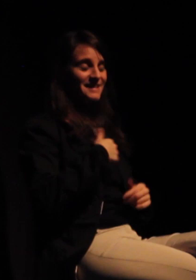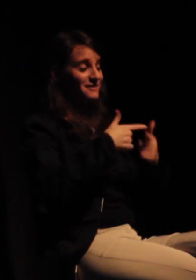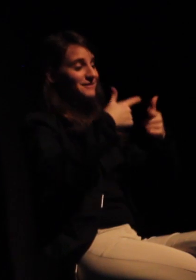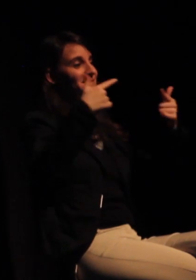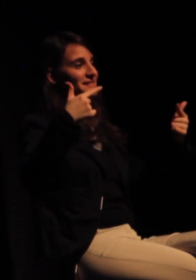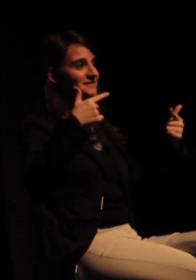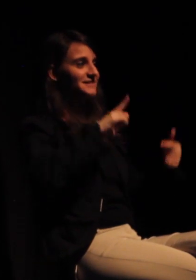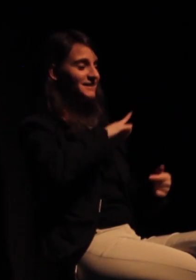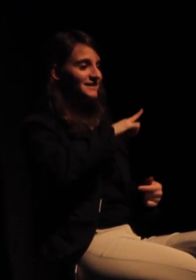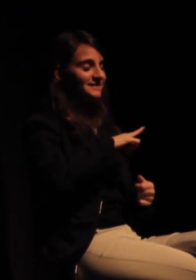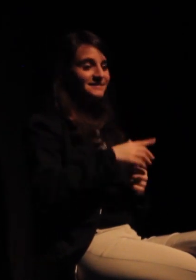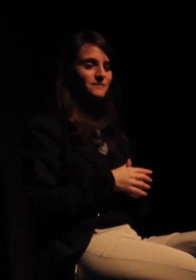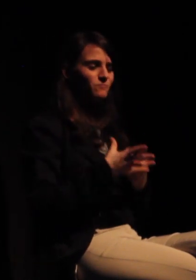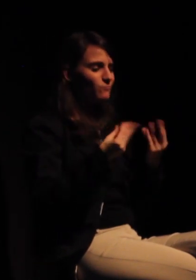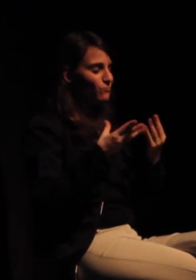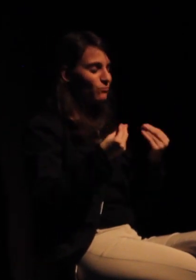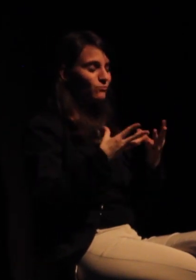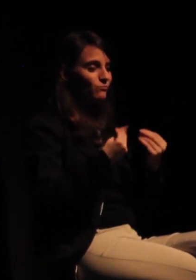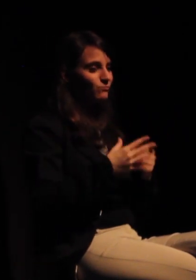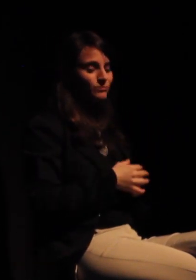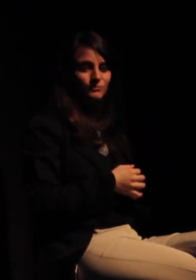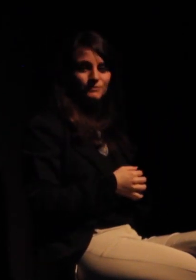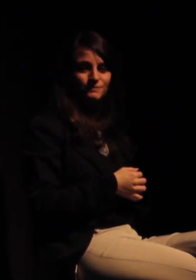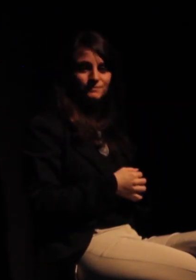sorte. Muita.